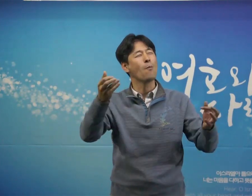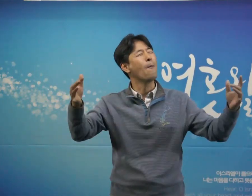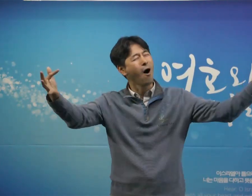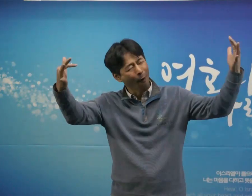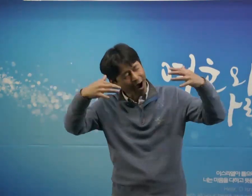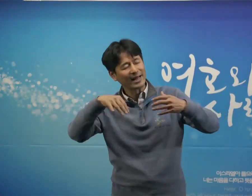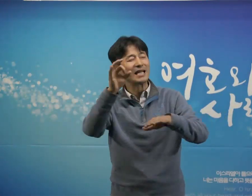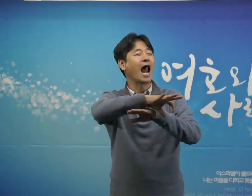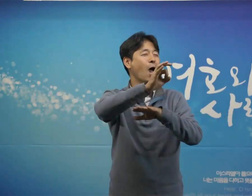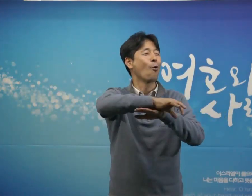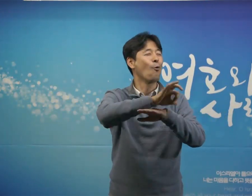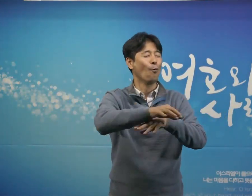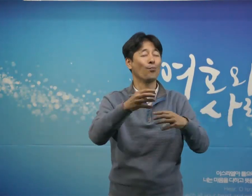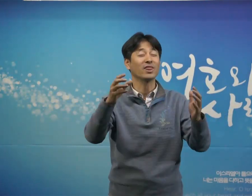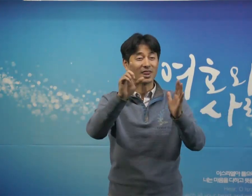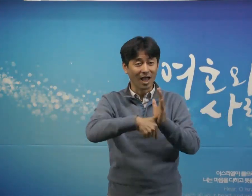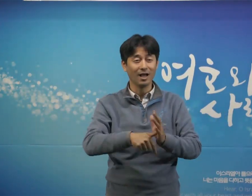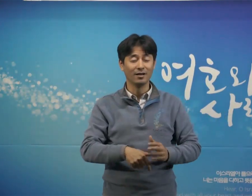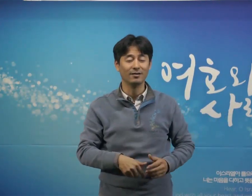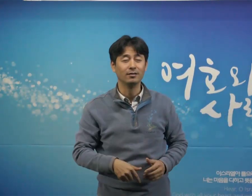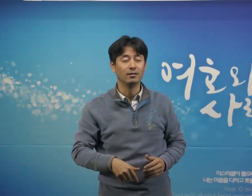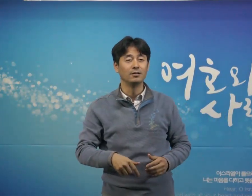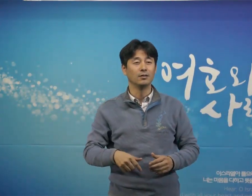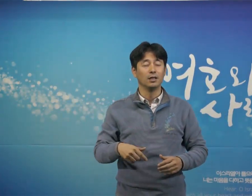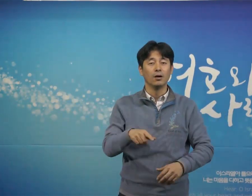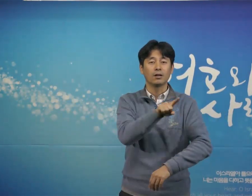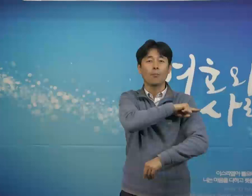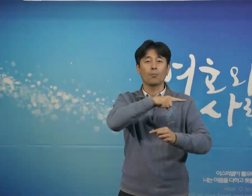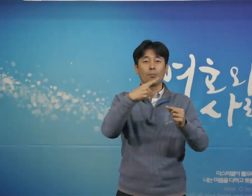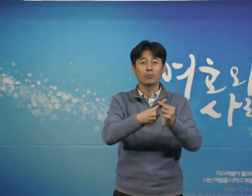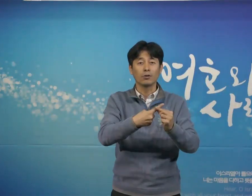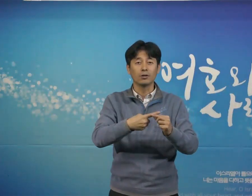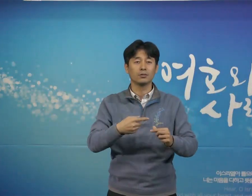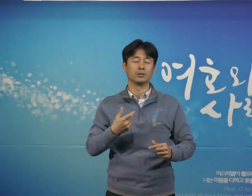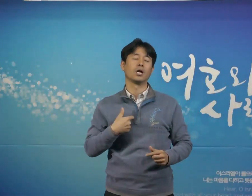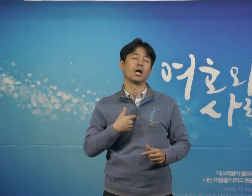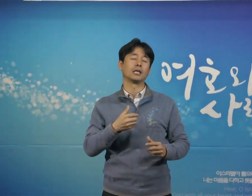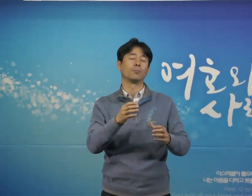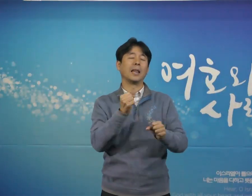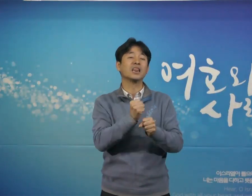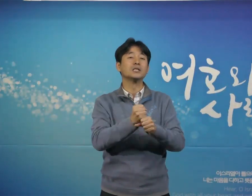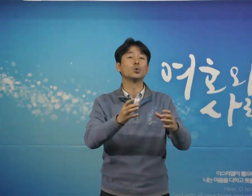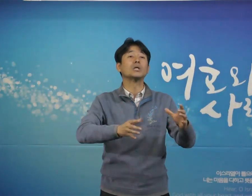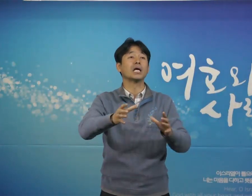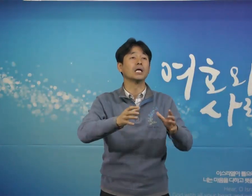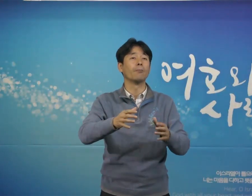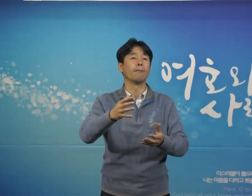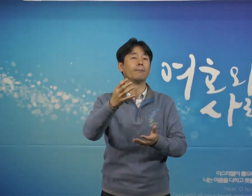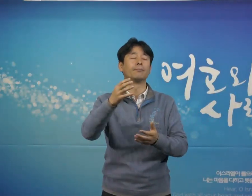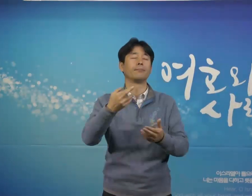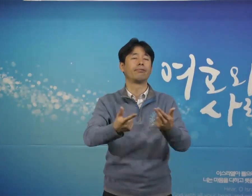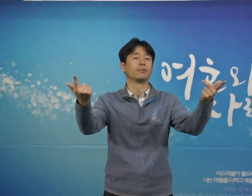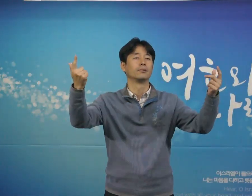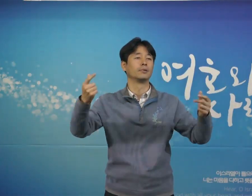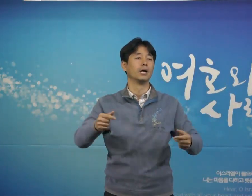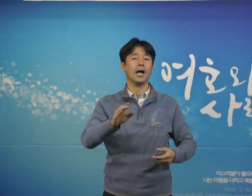바자회 때 부모님들이 와서 이제 많이 팔게 되었는데, 제일 먼저 제가 만들었던 도자기가